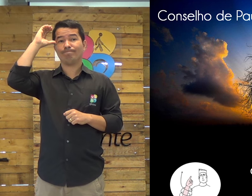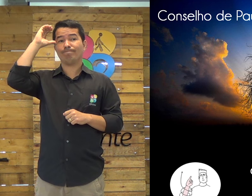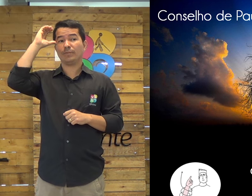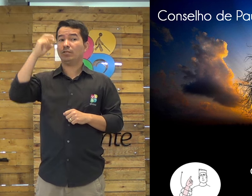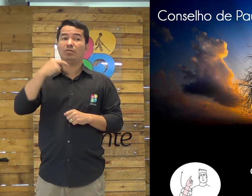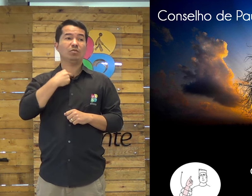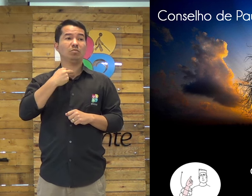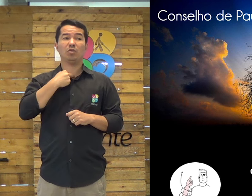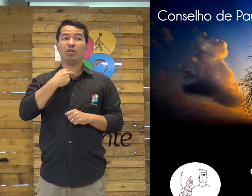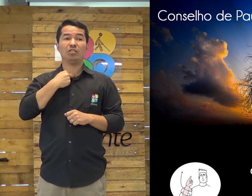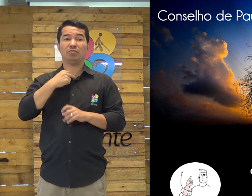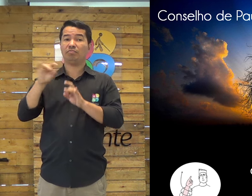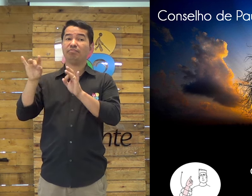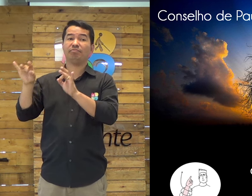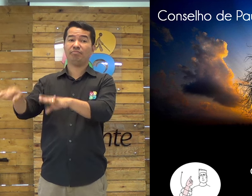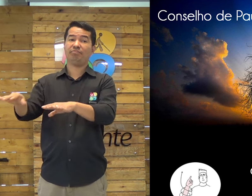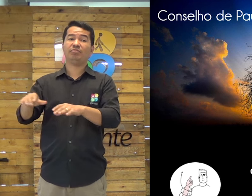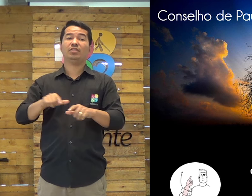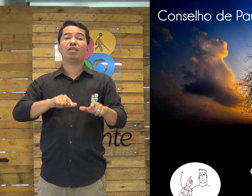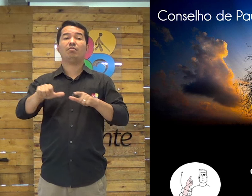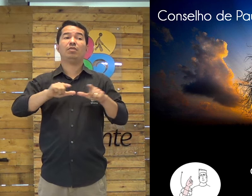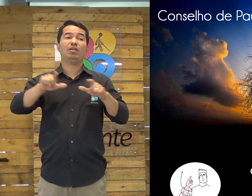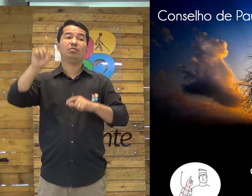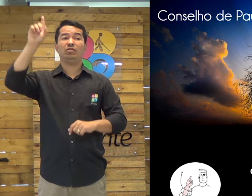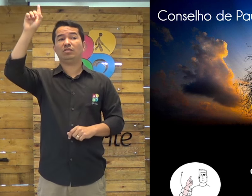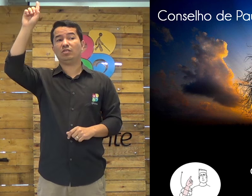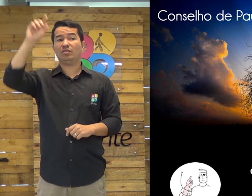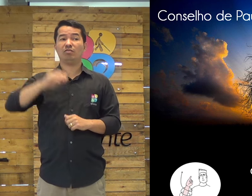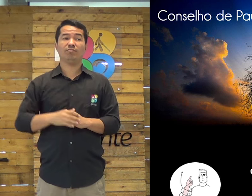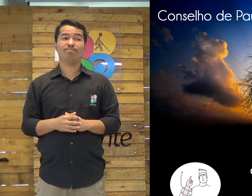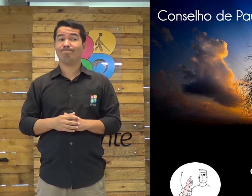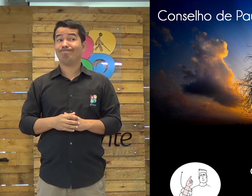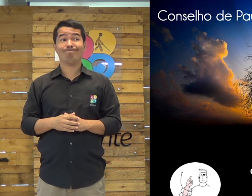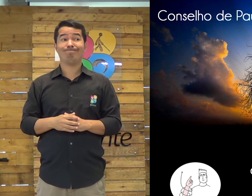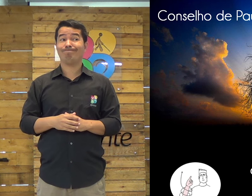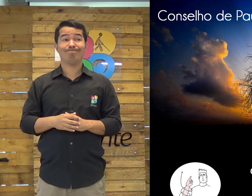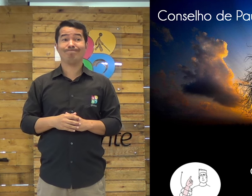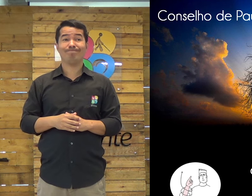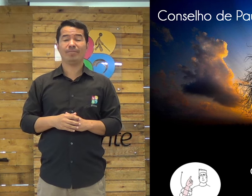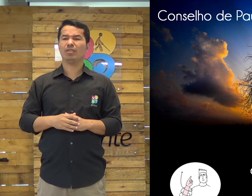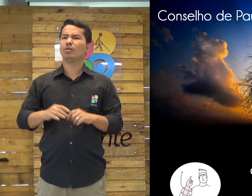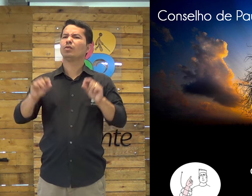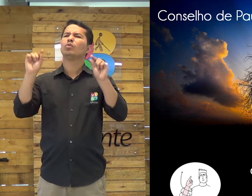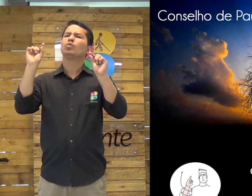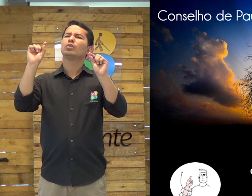consciência de que nós não podemos deixar o trabalho de Deus.